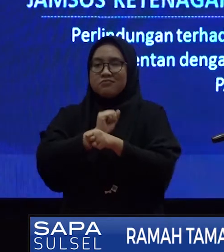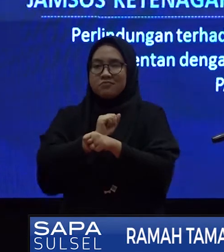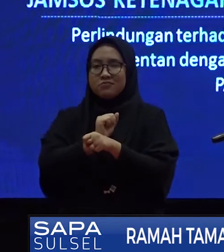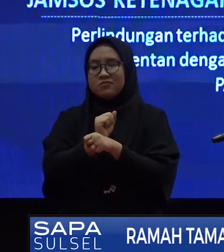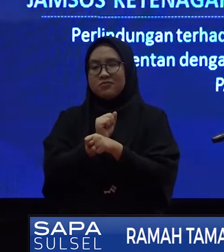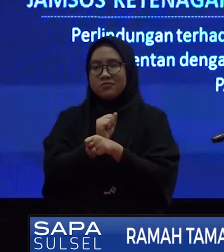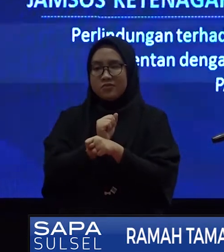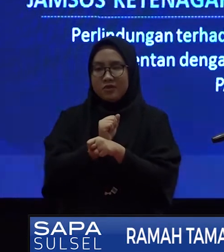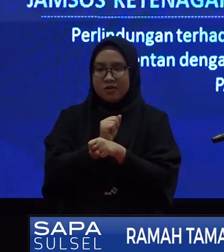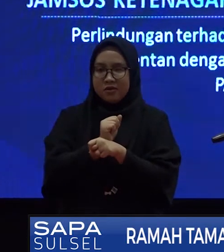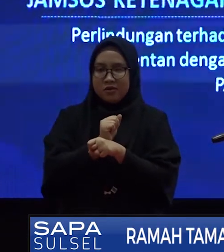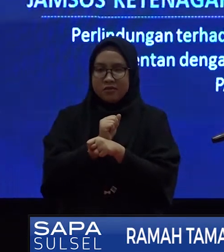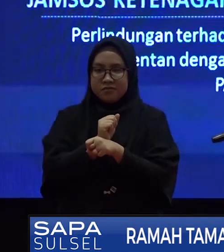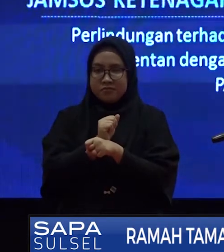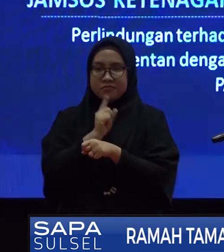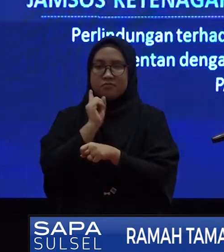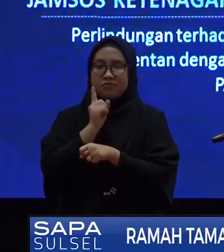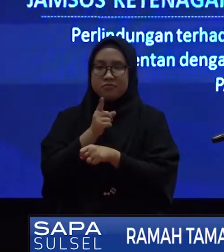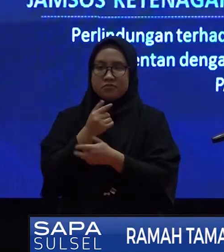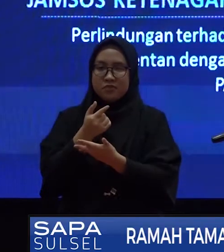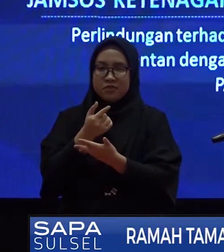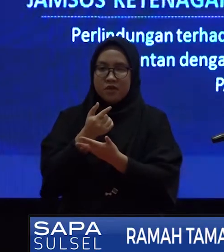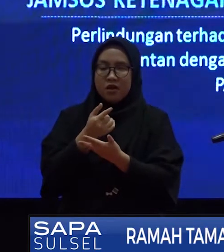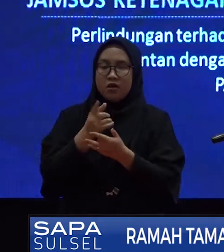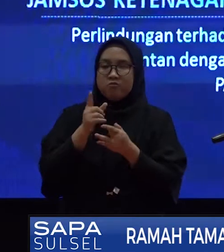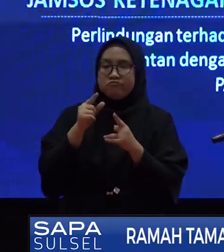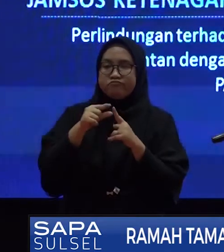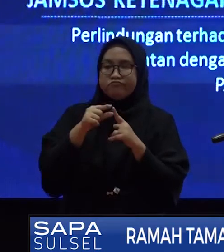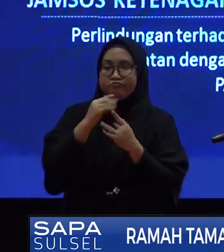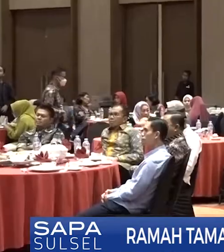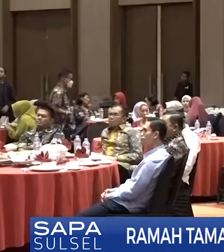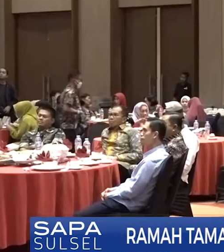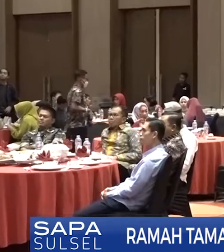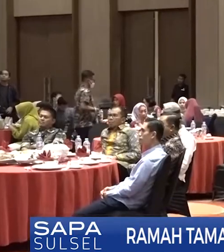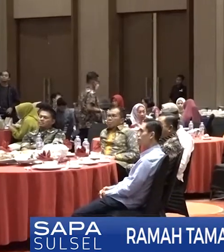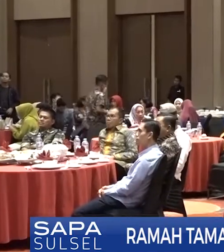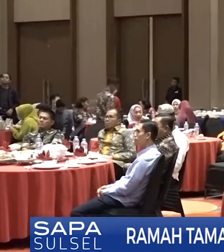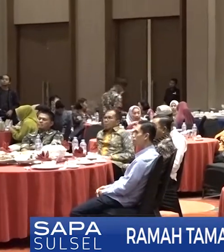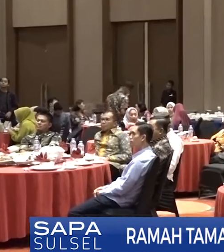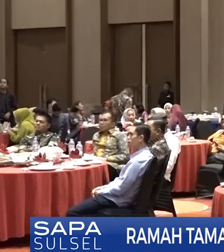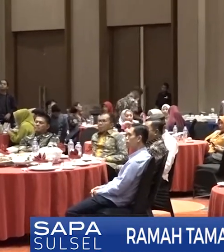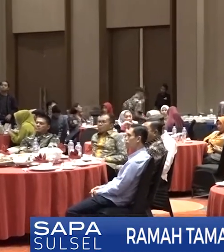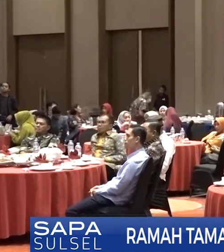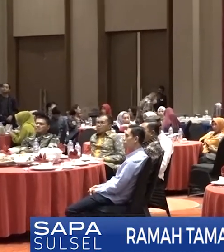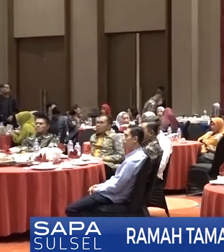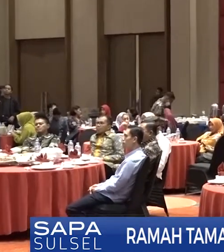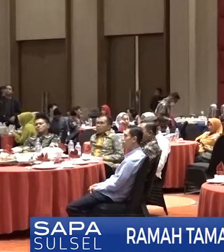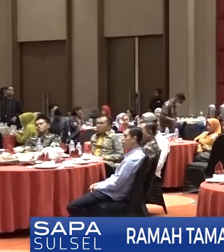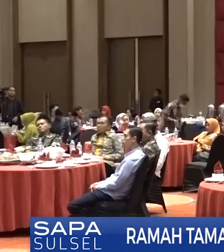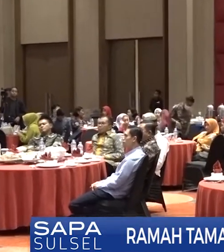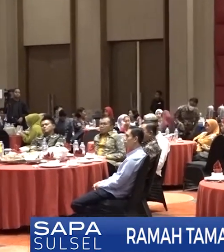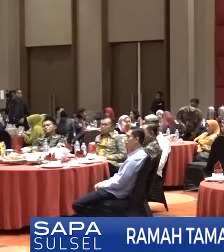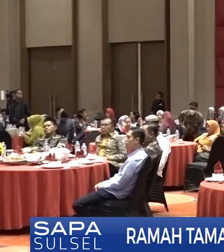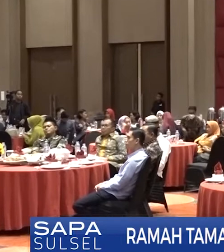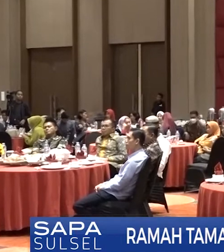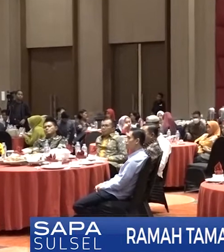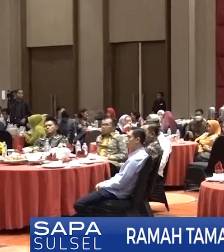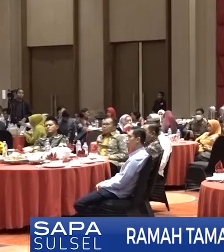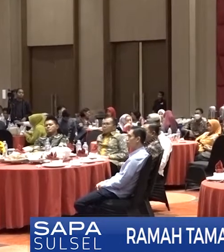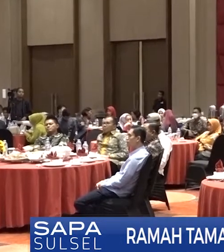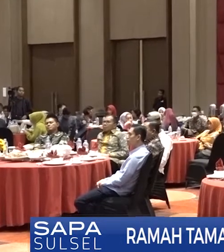atau kematian maka keluarga dan ahli waris tidak akan masuk dalam kemiskinan ekstrem yang akan